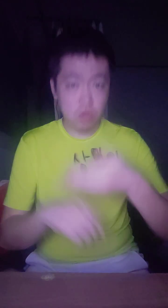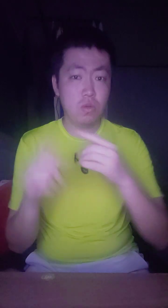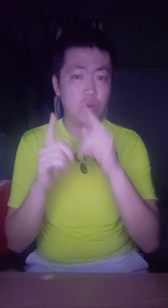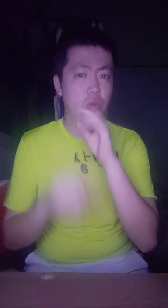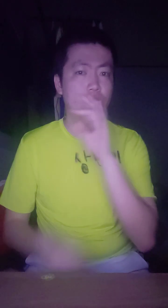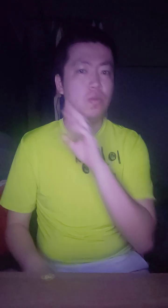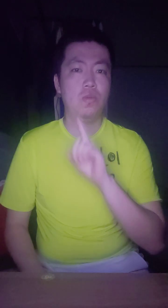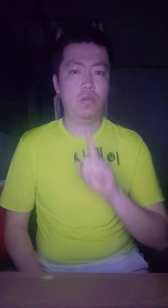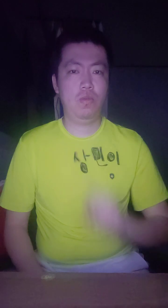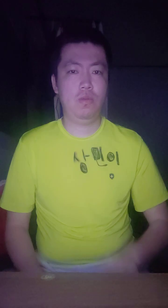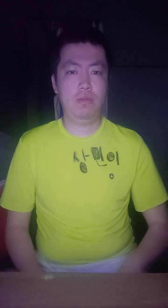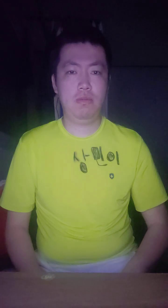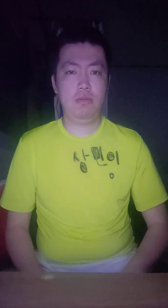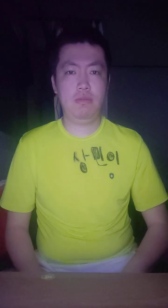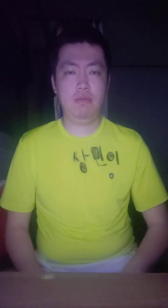할까요?